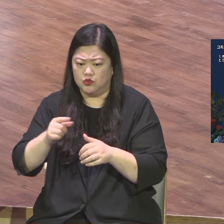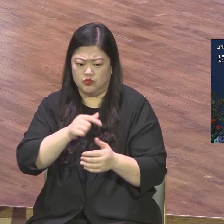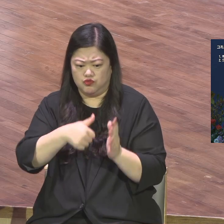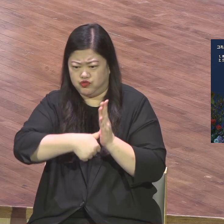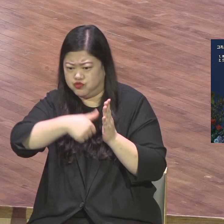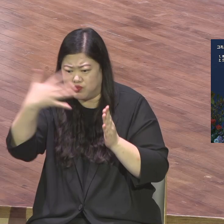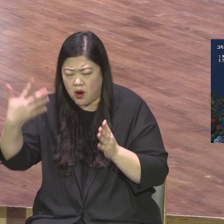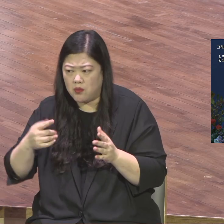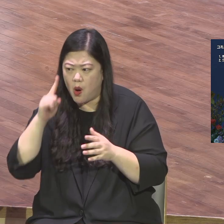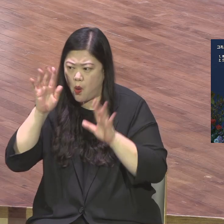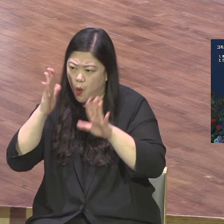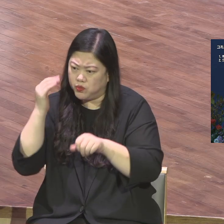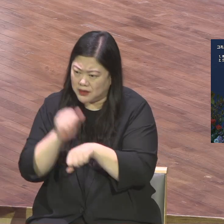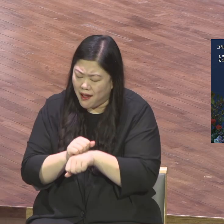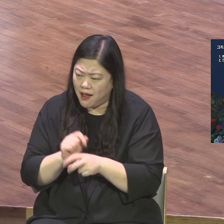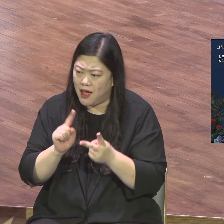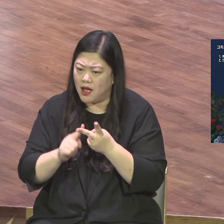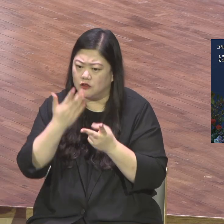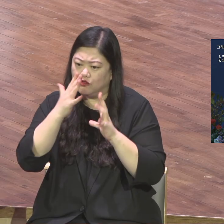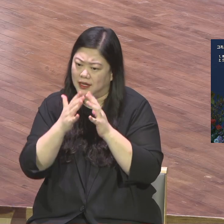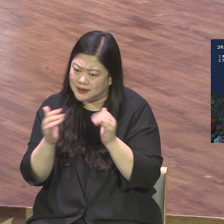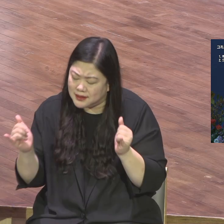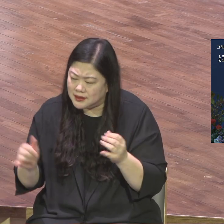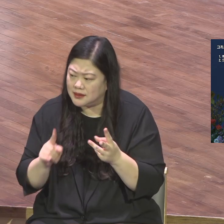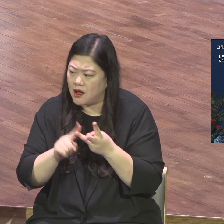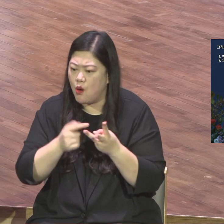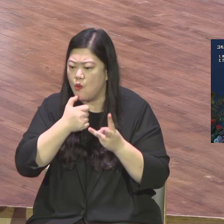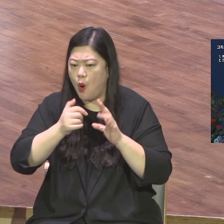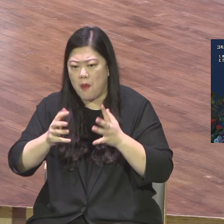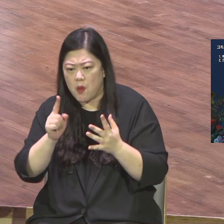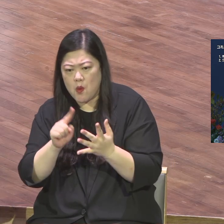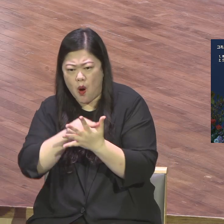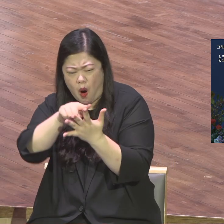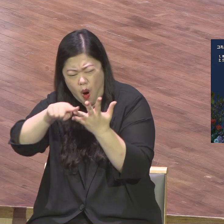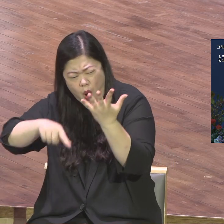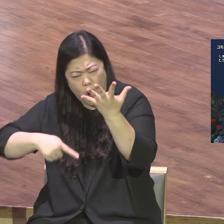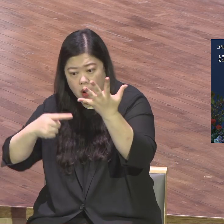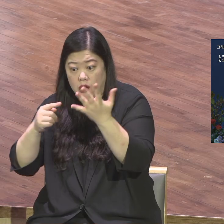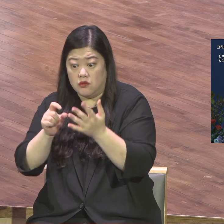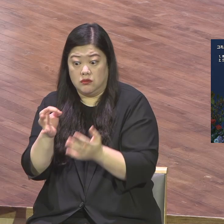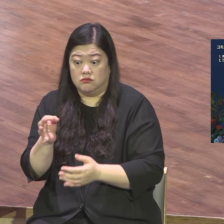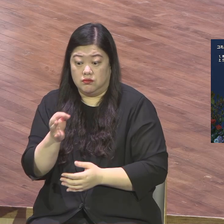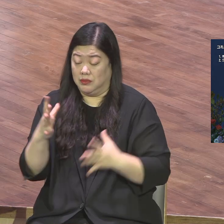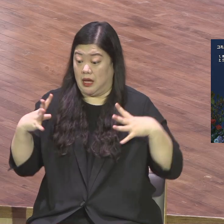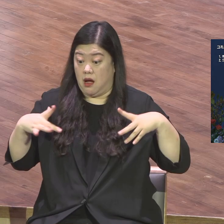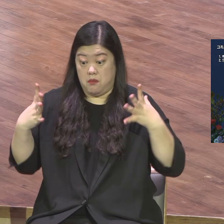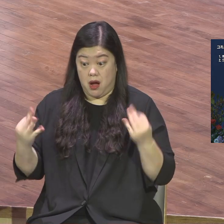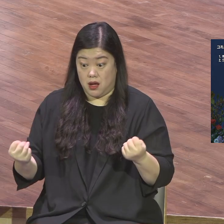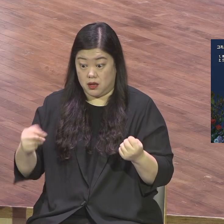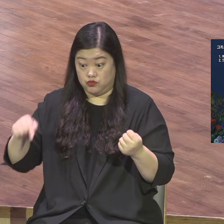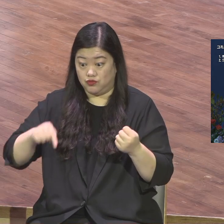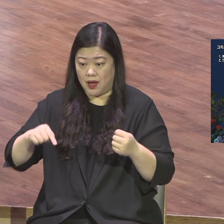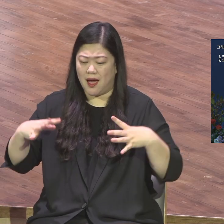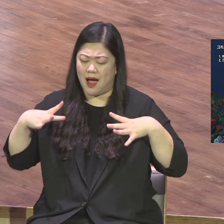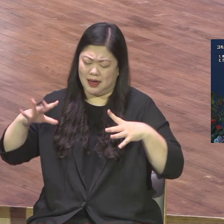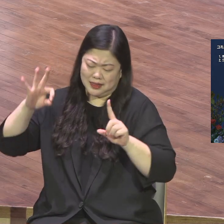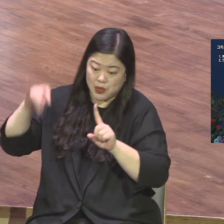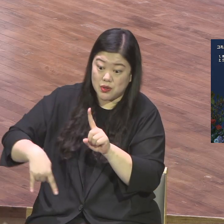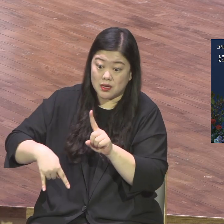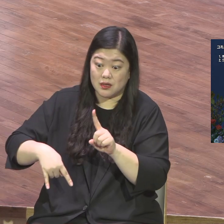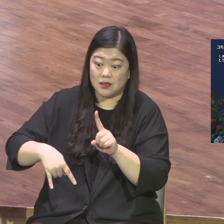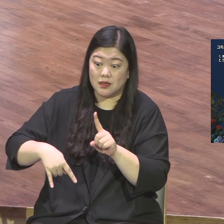가장 중요한 건 복음의 일꾼이었다. 그거 하나예요. 그게 최고예요.